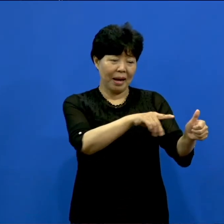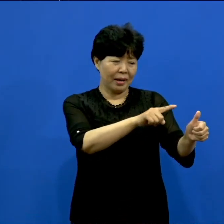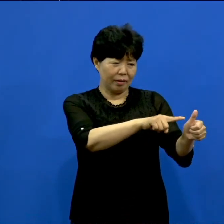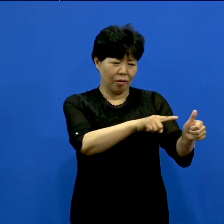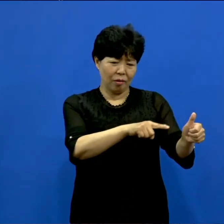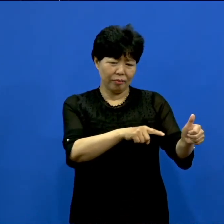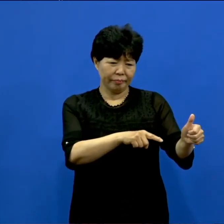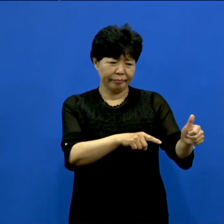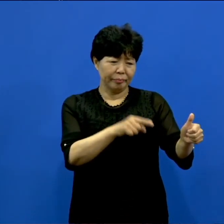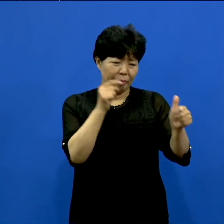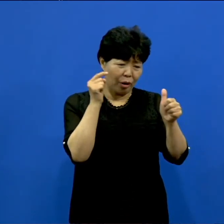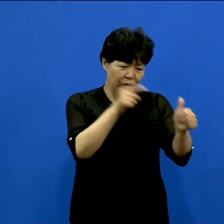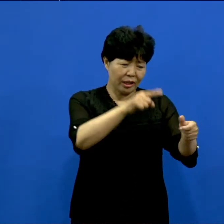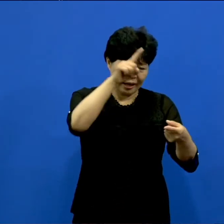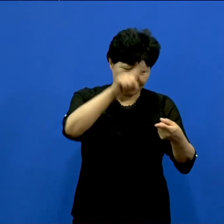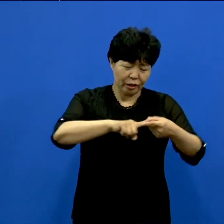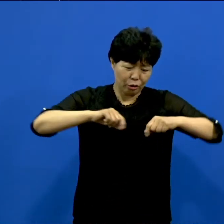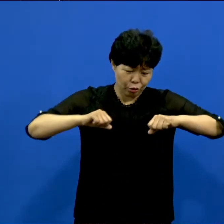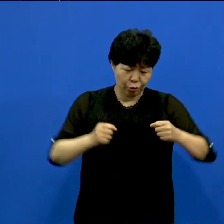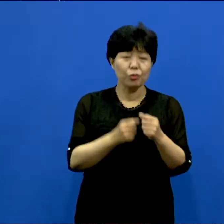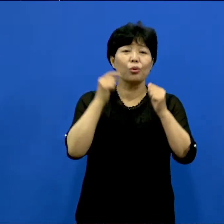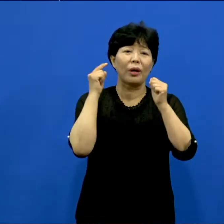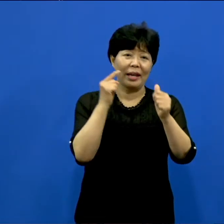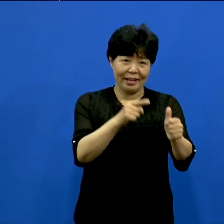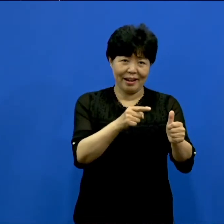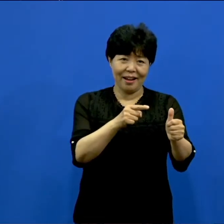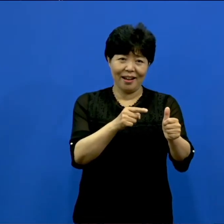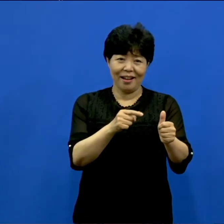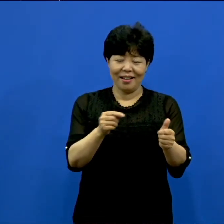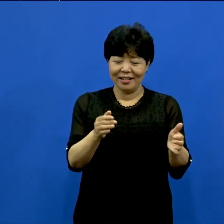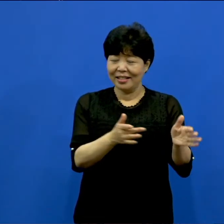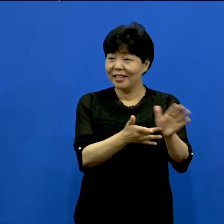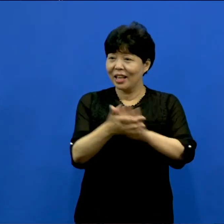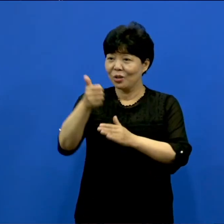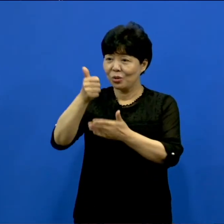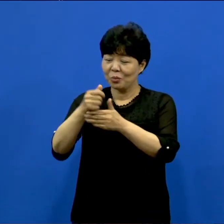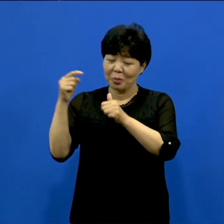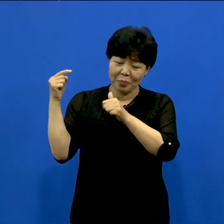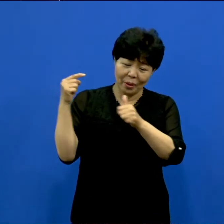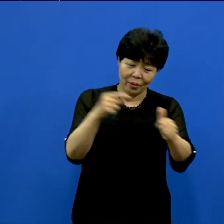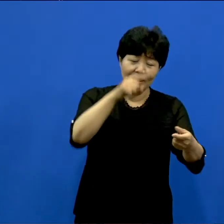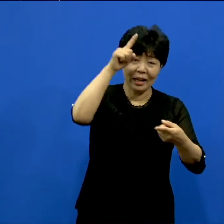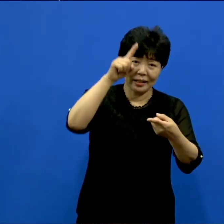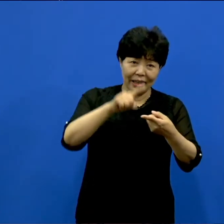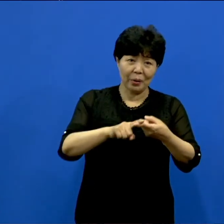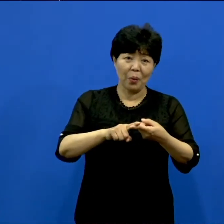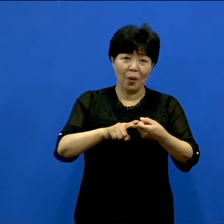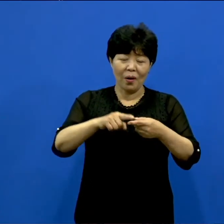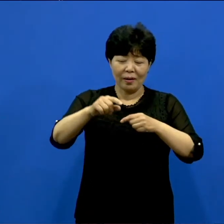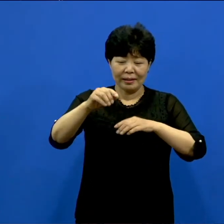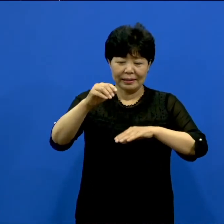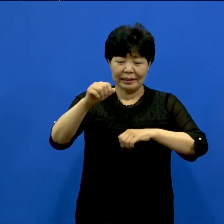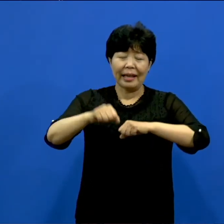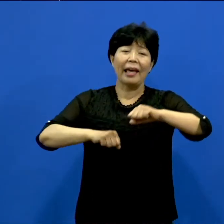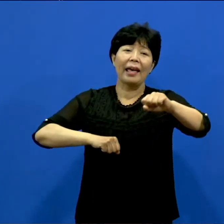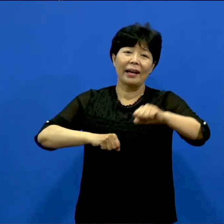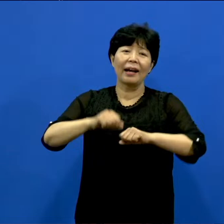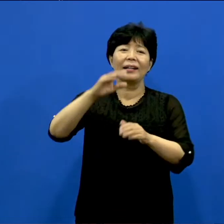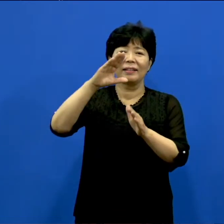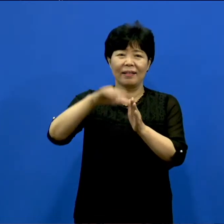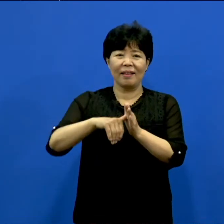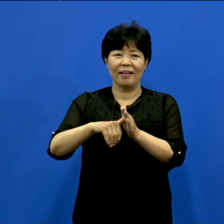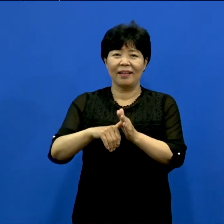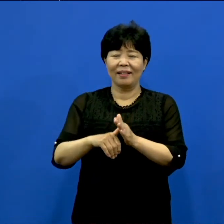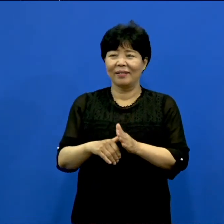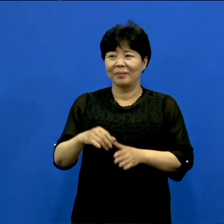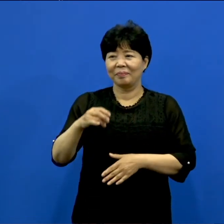하라 하니라. 예수께서 무슨 말씀을 하시는지 그대로 해. 여러분 이 말은 마리아는 이미